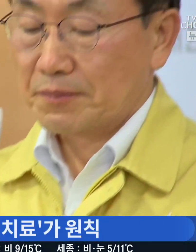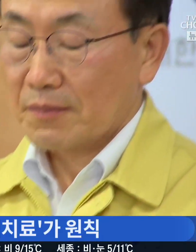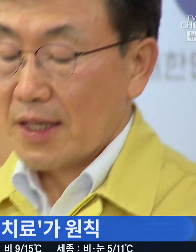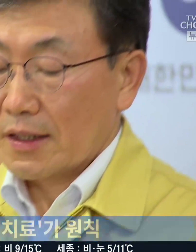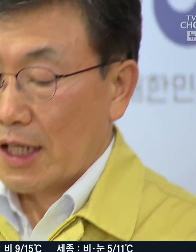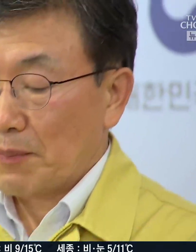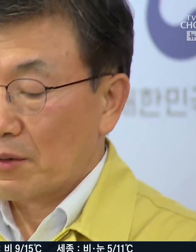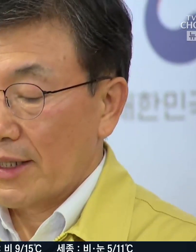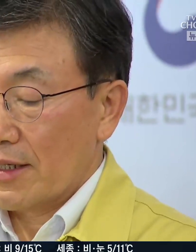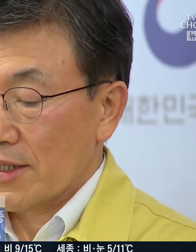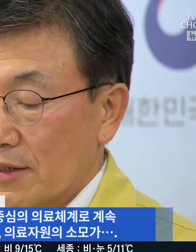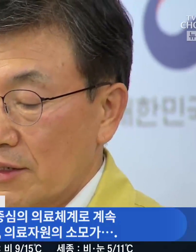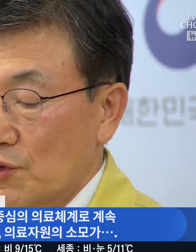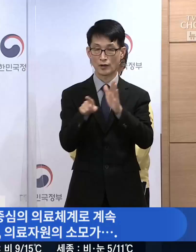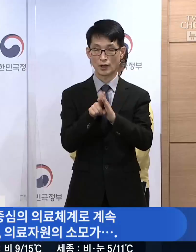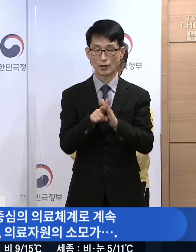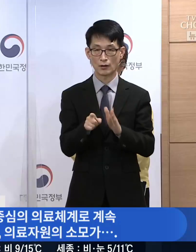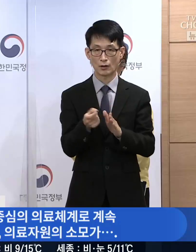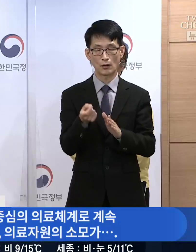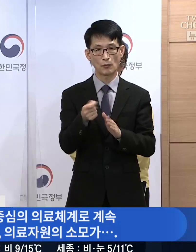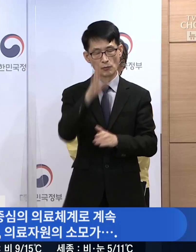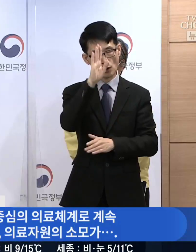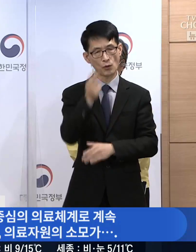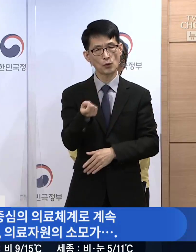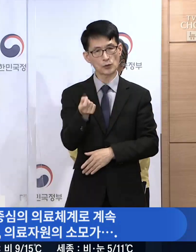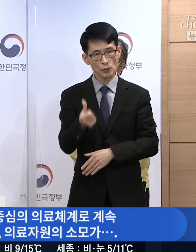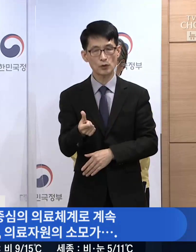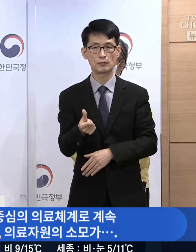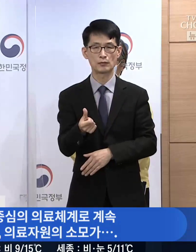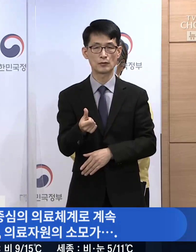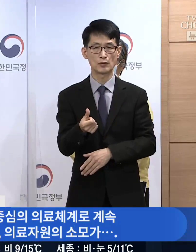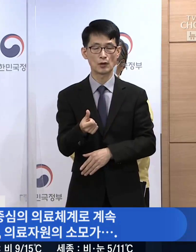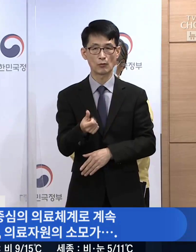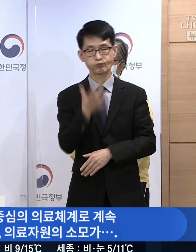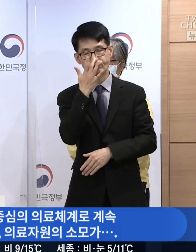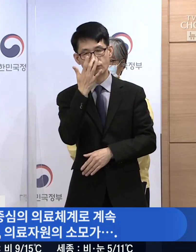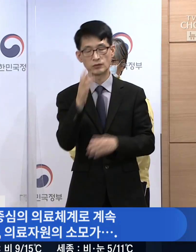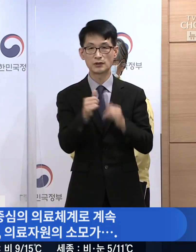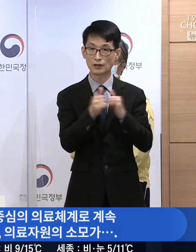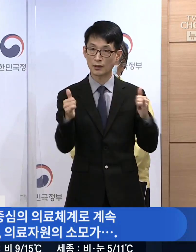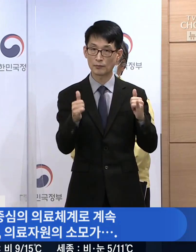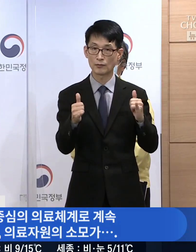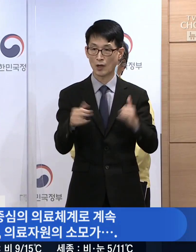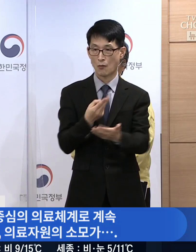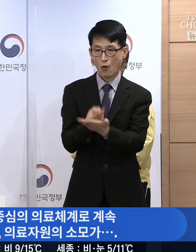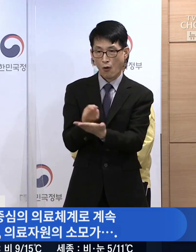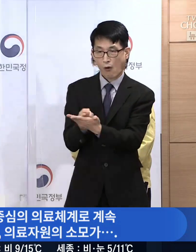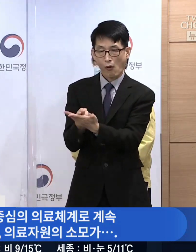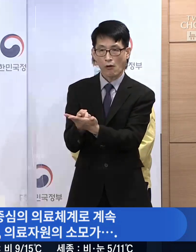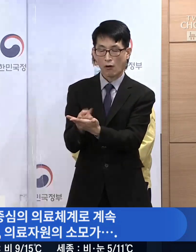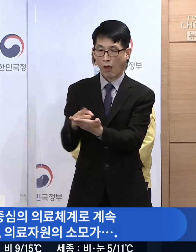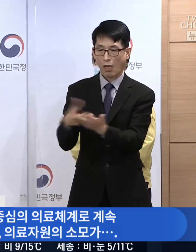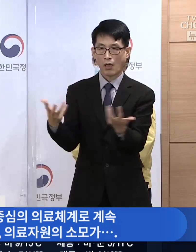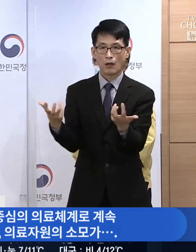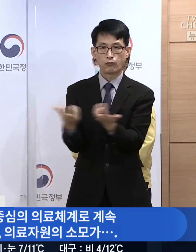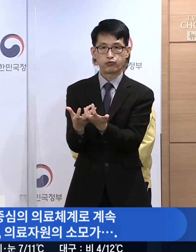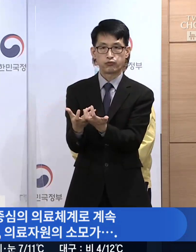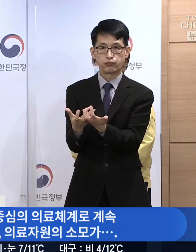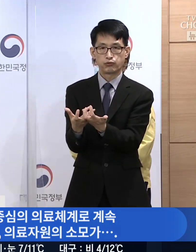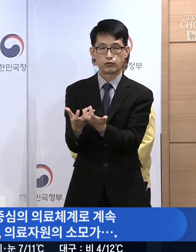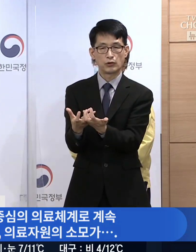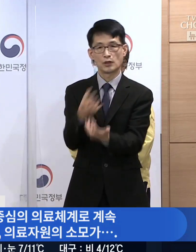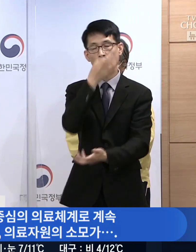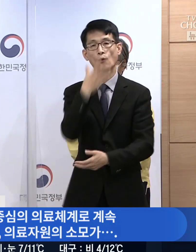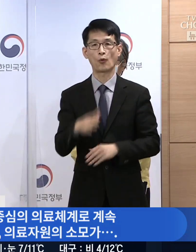했습니다. 경증, 무증상 확진자 증가를 입원 중심의 의료체계로 계속 대응하는 것은 지속가능하지